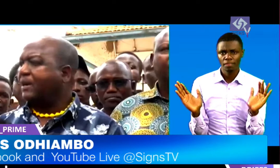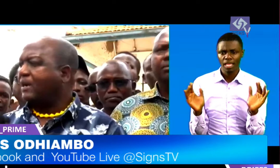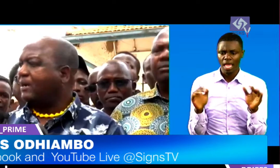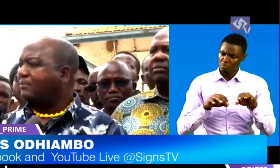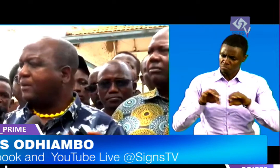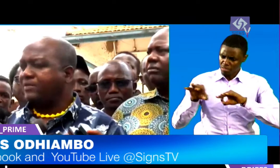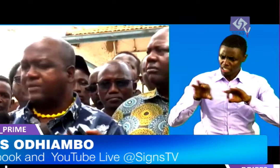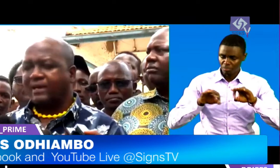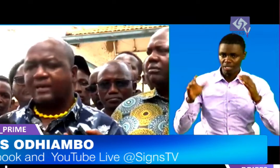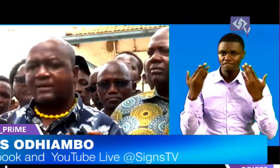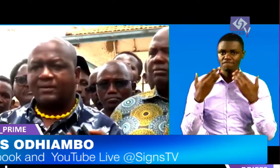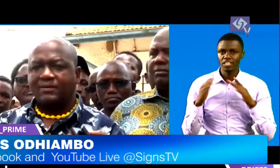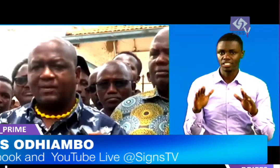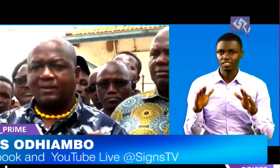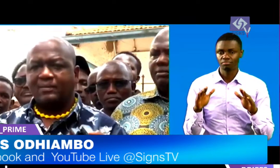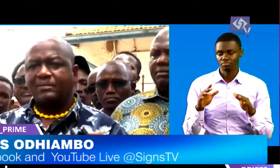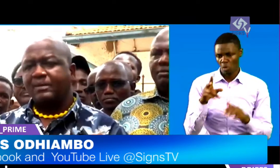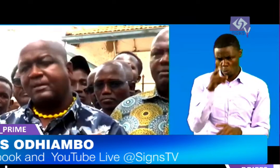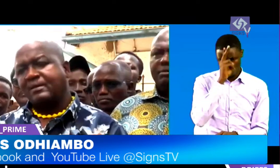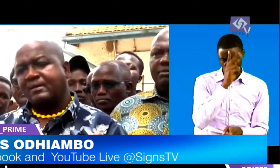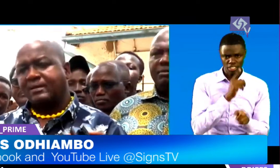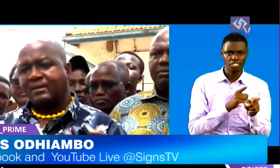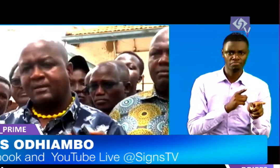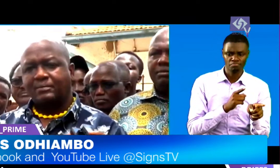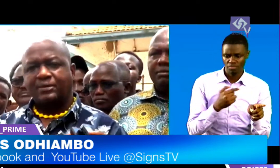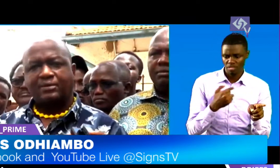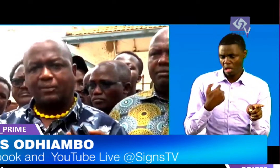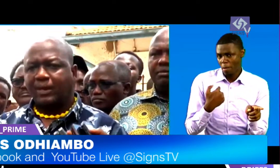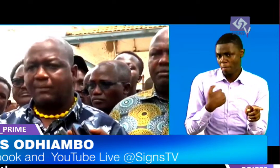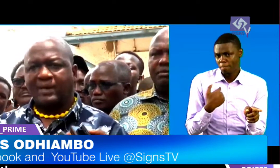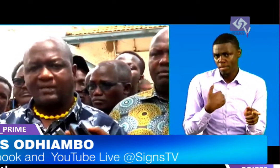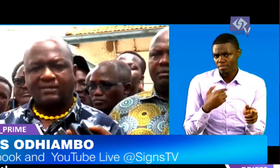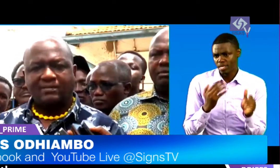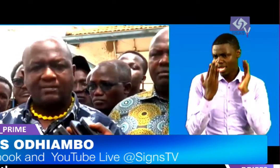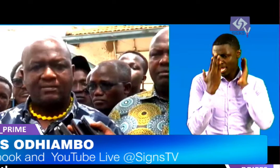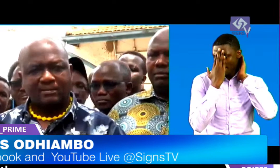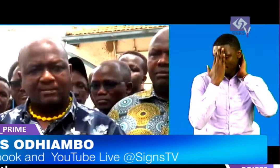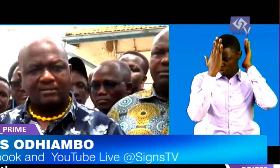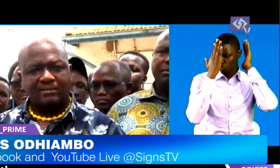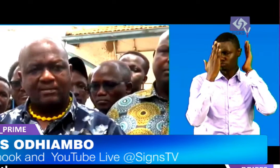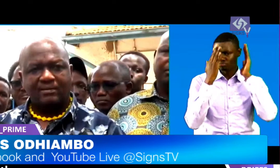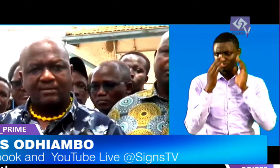Nimewaeleza hawa maofisa kwamba mimi ni bishop wa amani.